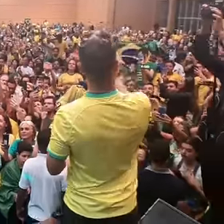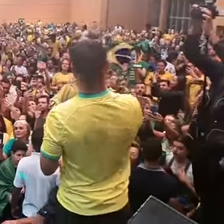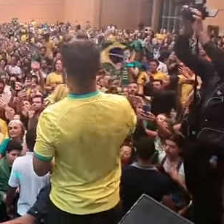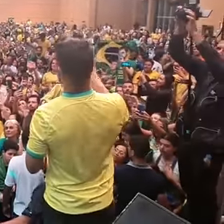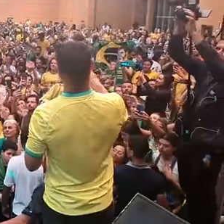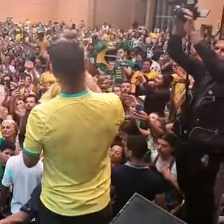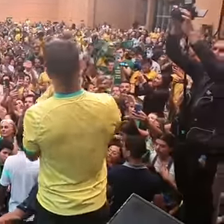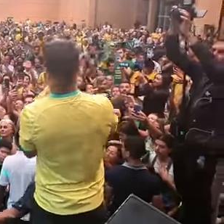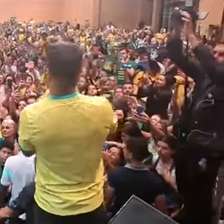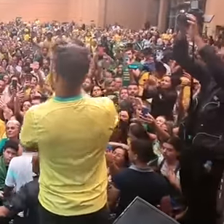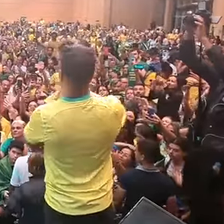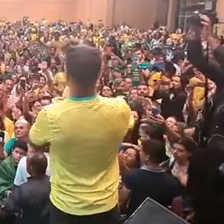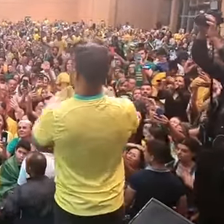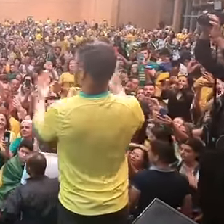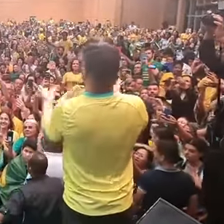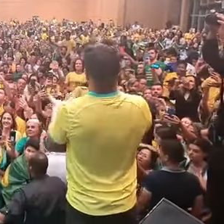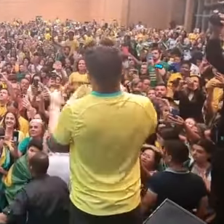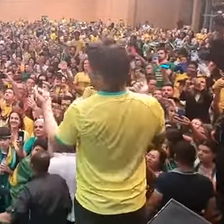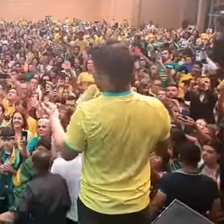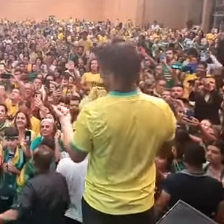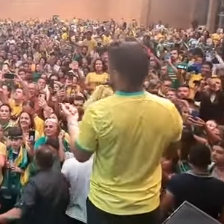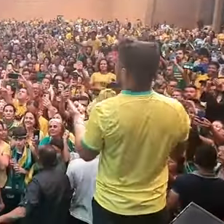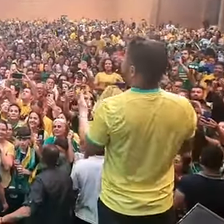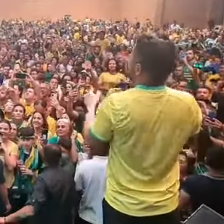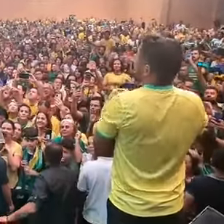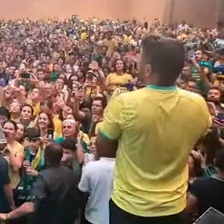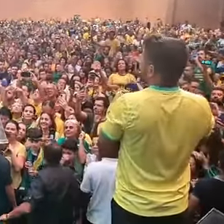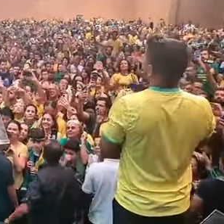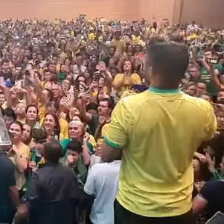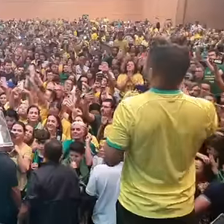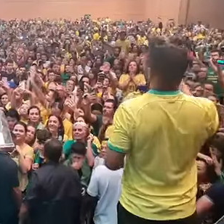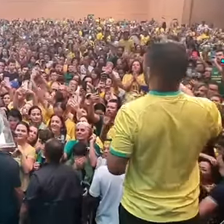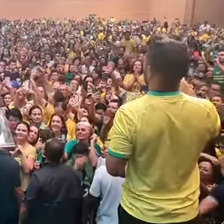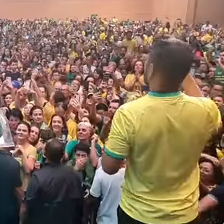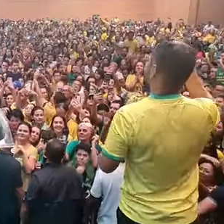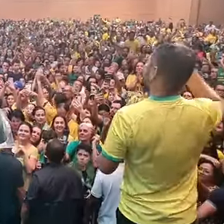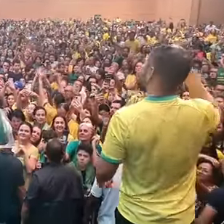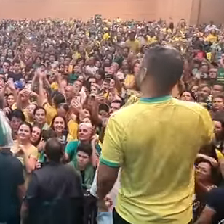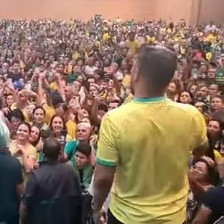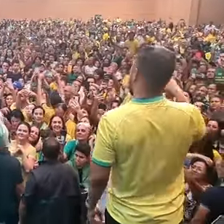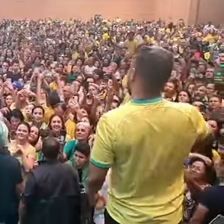país realmente fantástico. Mas isso, a certeza